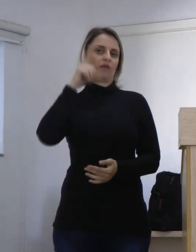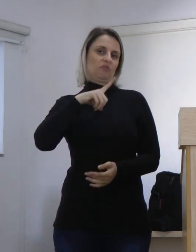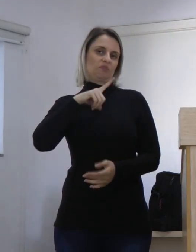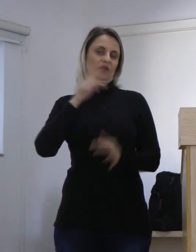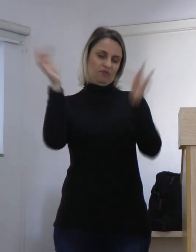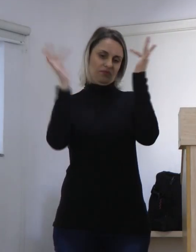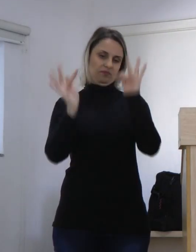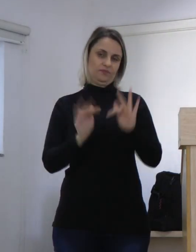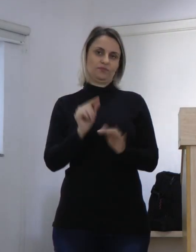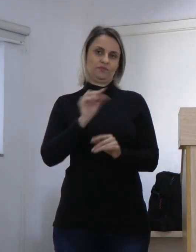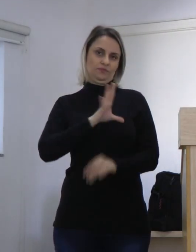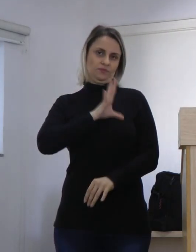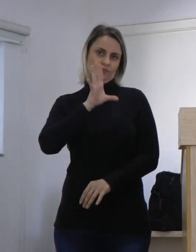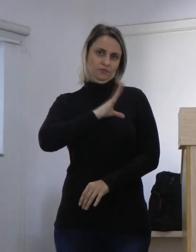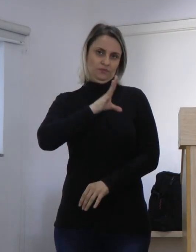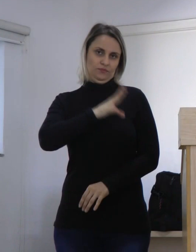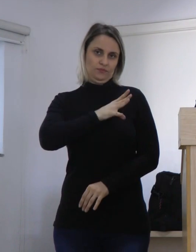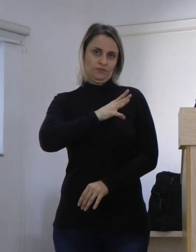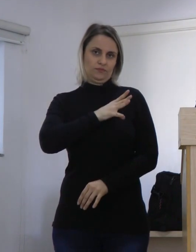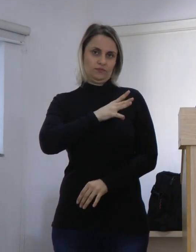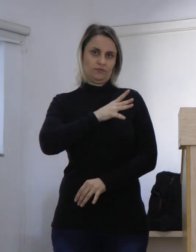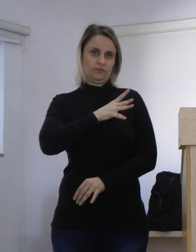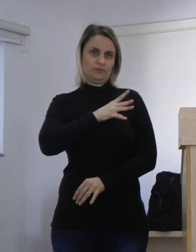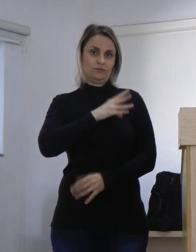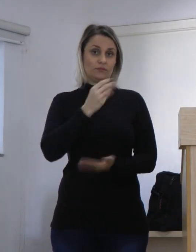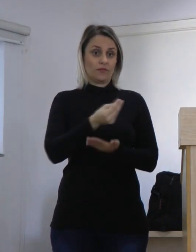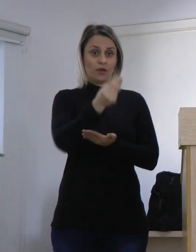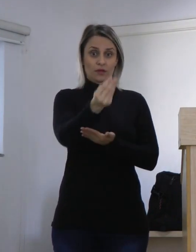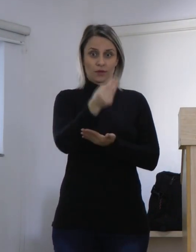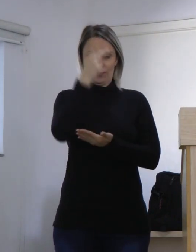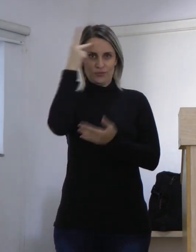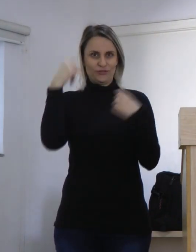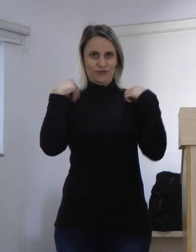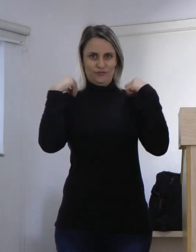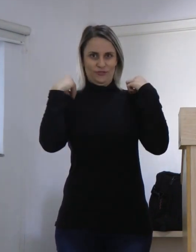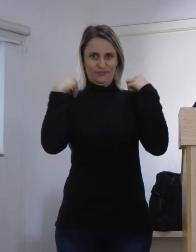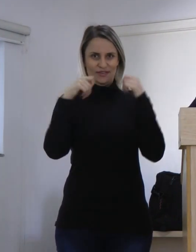riqueza. Deram dinheiros para os voluntários,